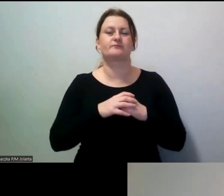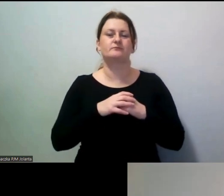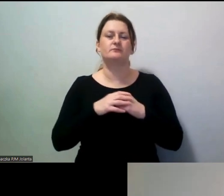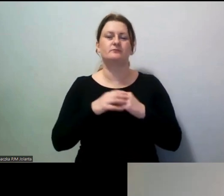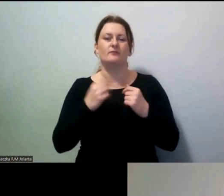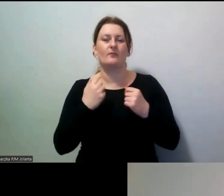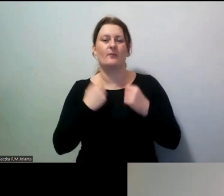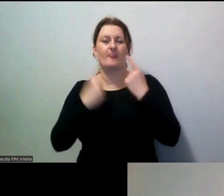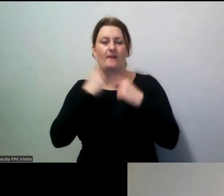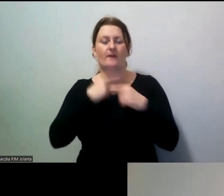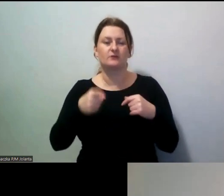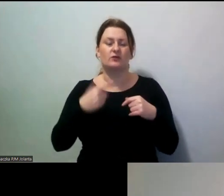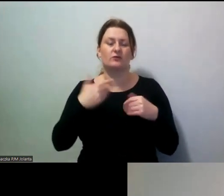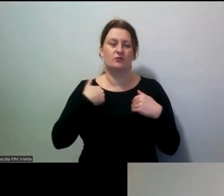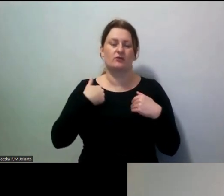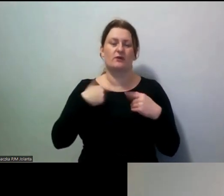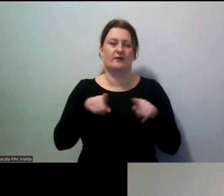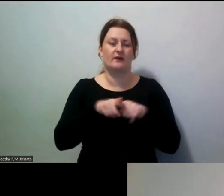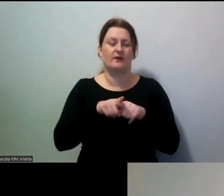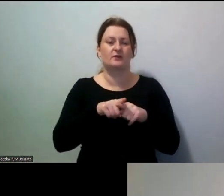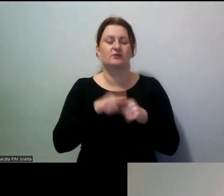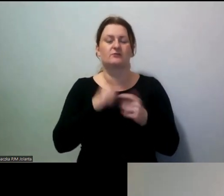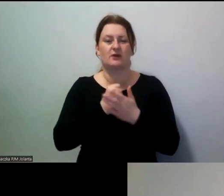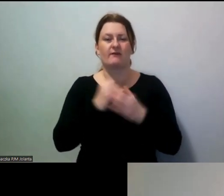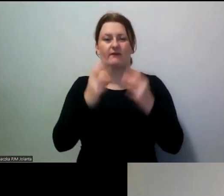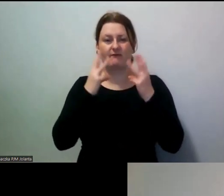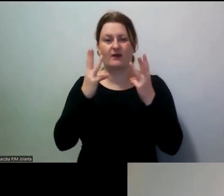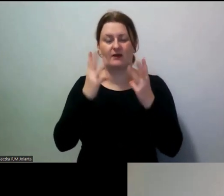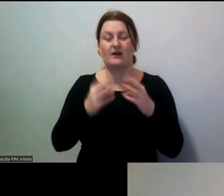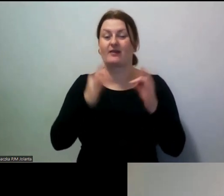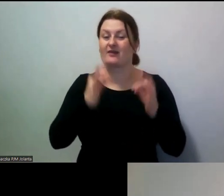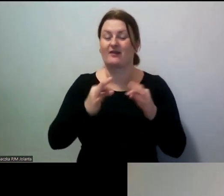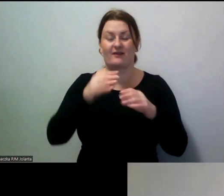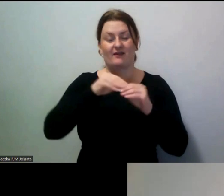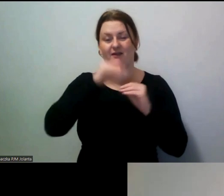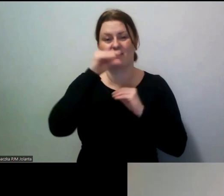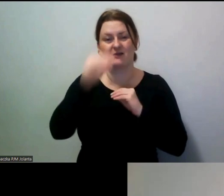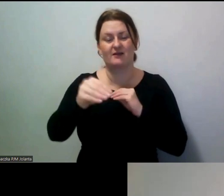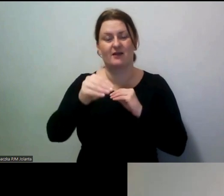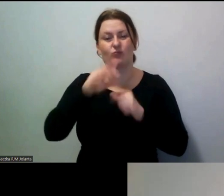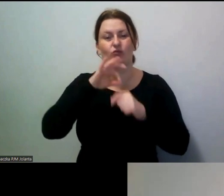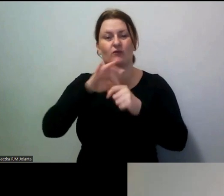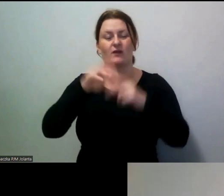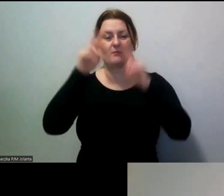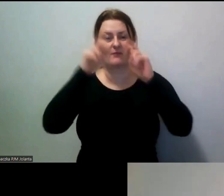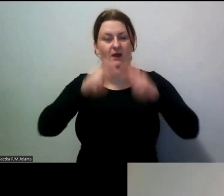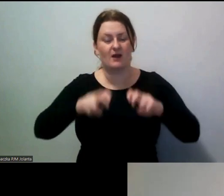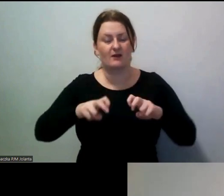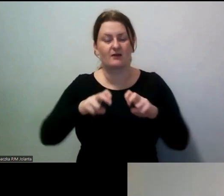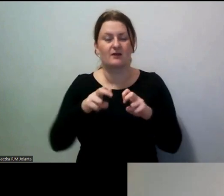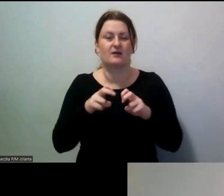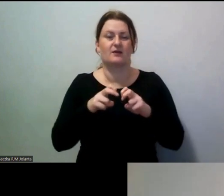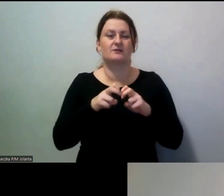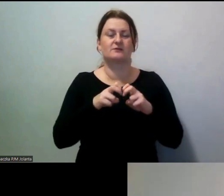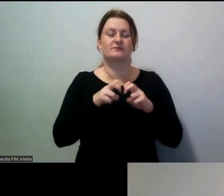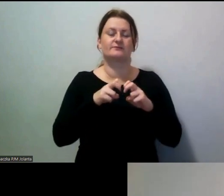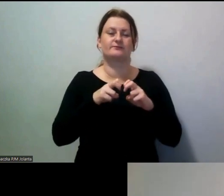byłaby też kwestia istotna. No natomiast na tym etapie prowadzonych badań i zakładanych tak